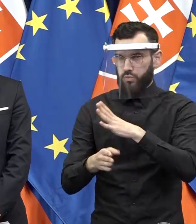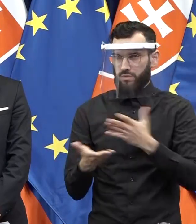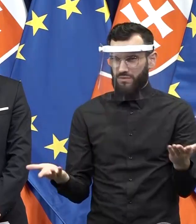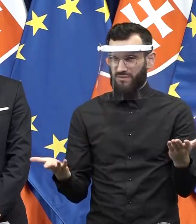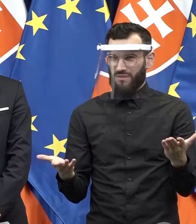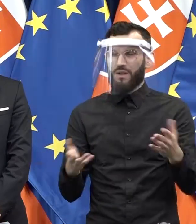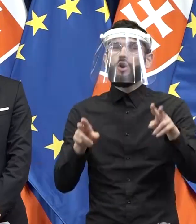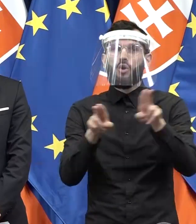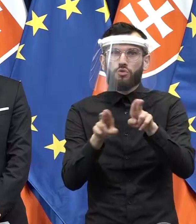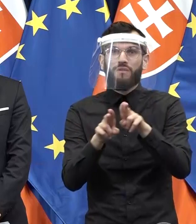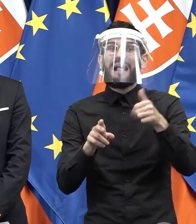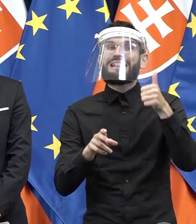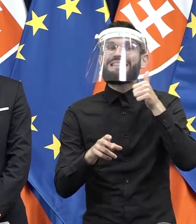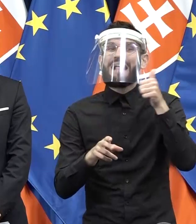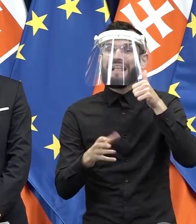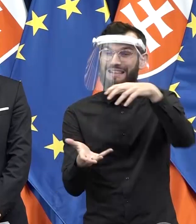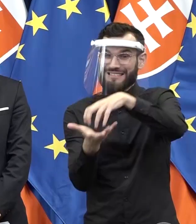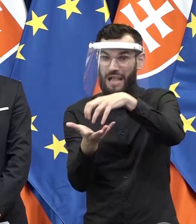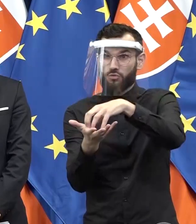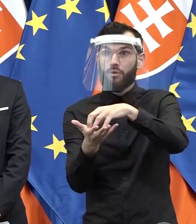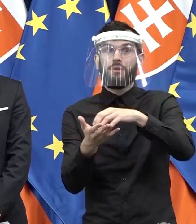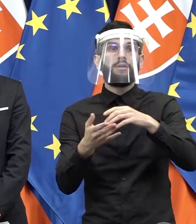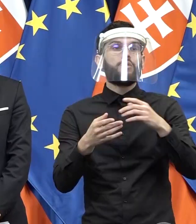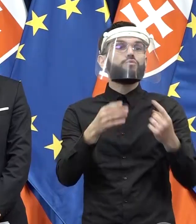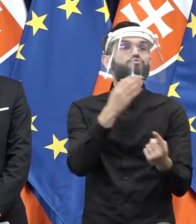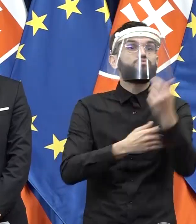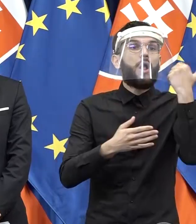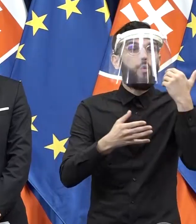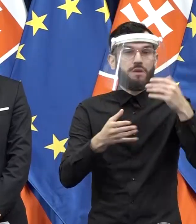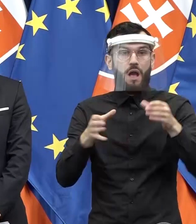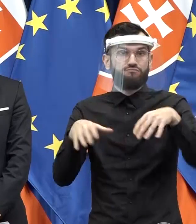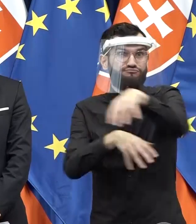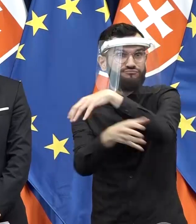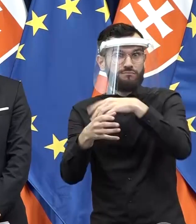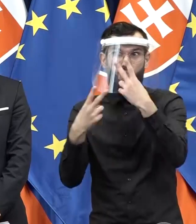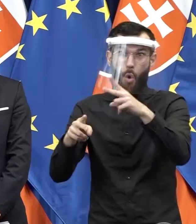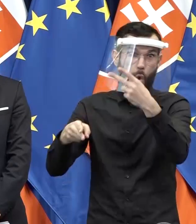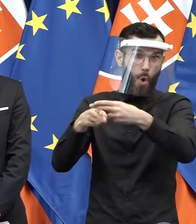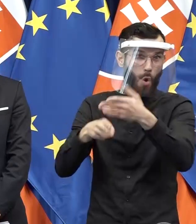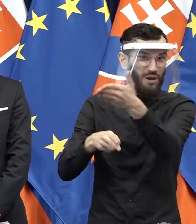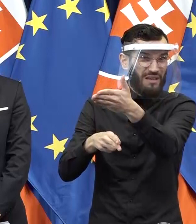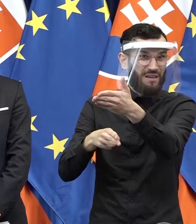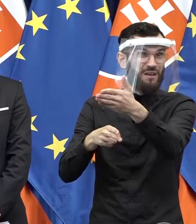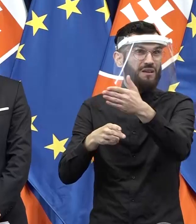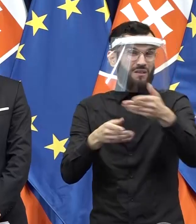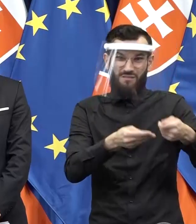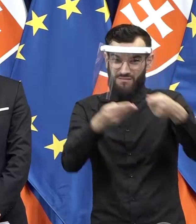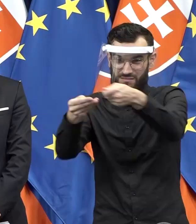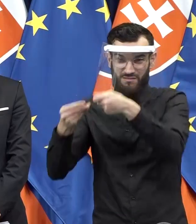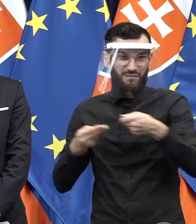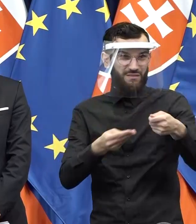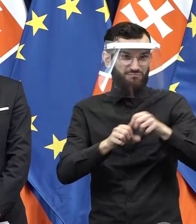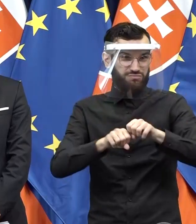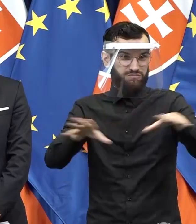Aj to, že vlastne v tom dennom stacionári sú druhými ľuďmi, ktorí mohli byť prípadne nakazení, možno od svojich príbuzných a podobne.